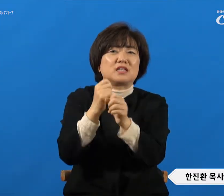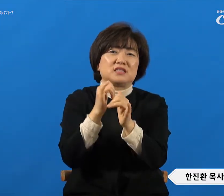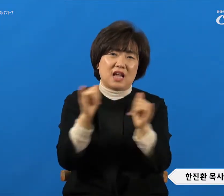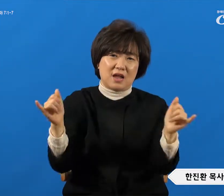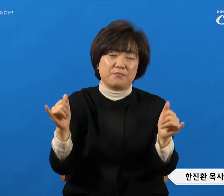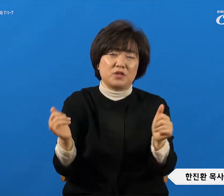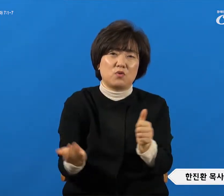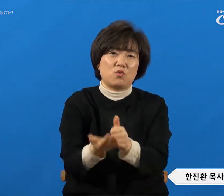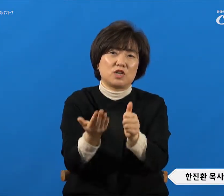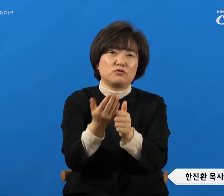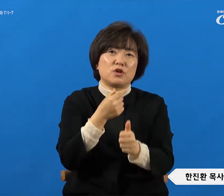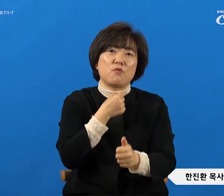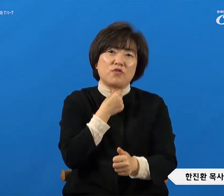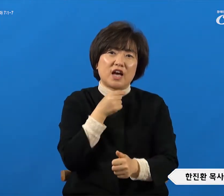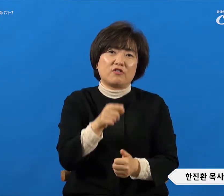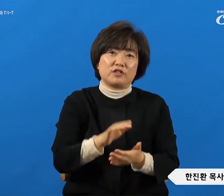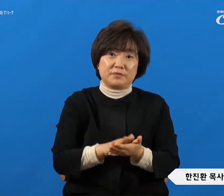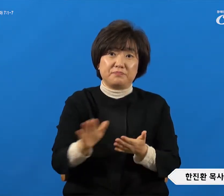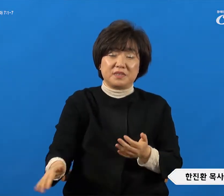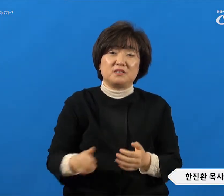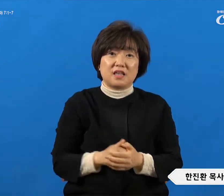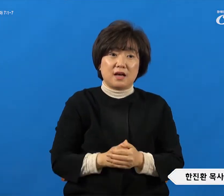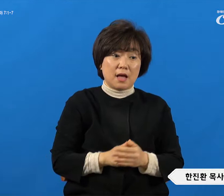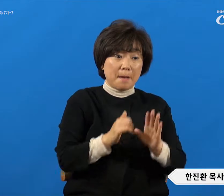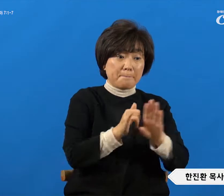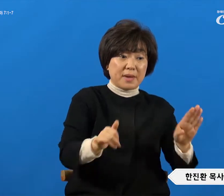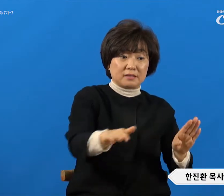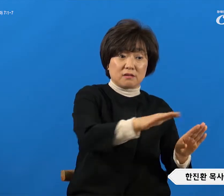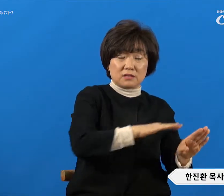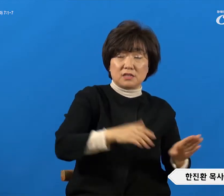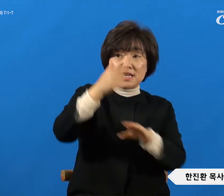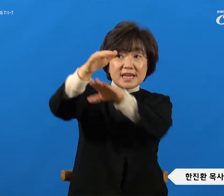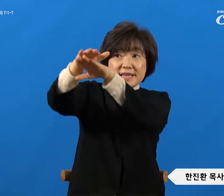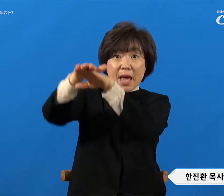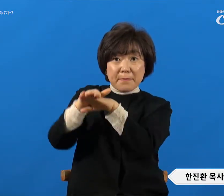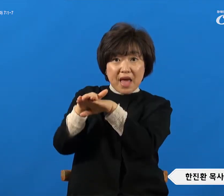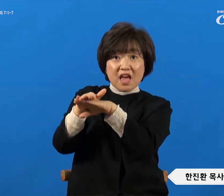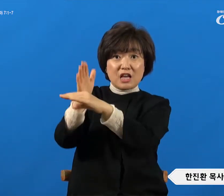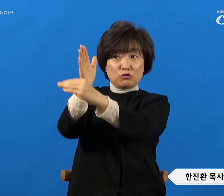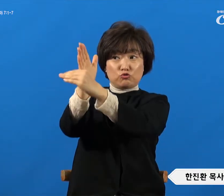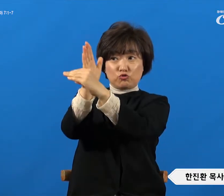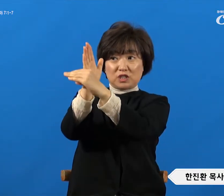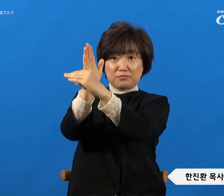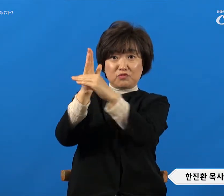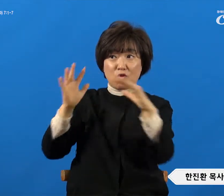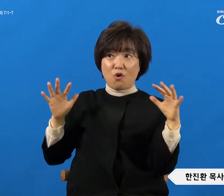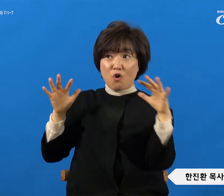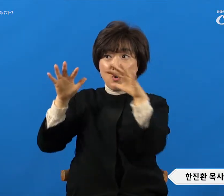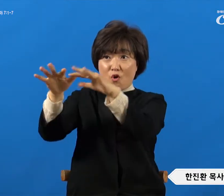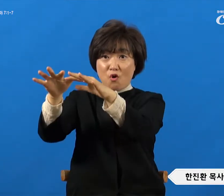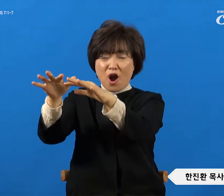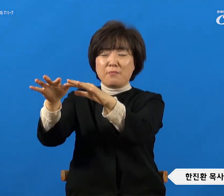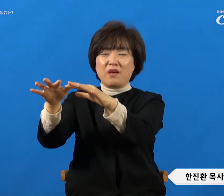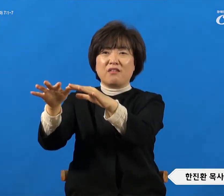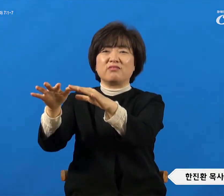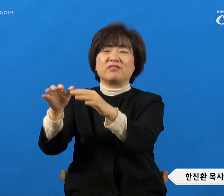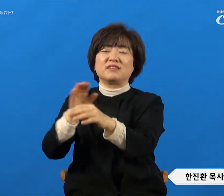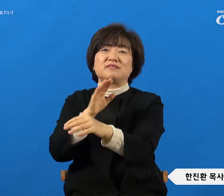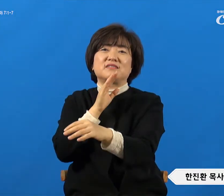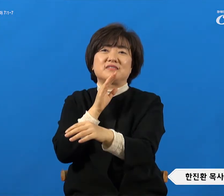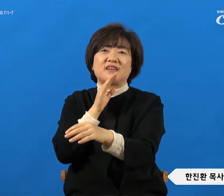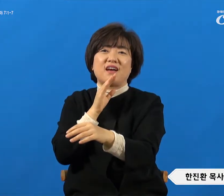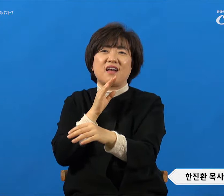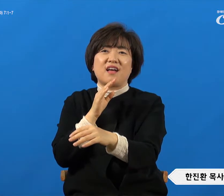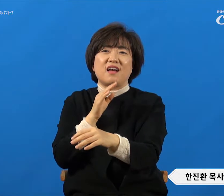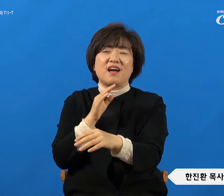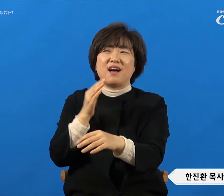왜냐하면 백성들이 예배 중심으로의 삶을 회복하기만 하면 다시는 나라 잃고